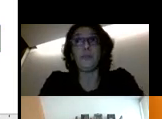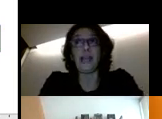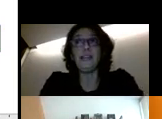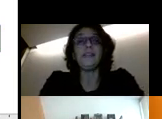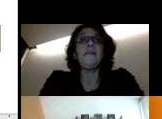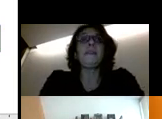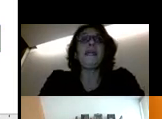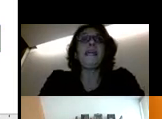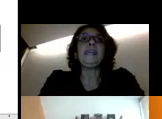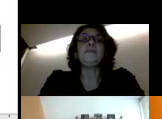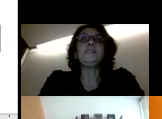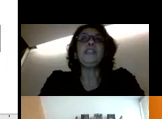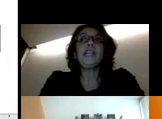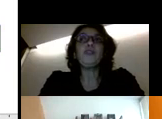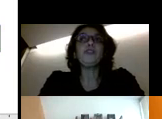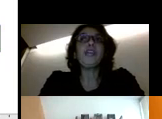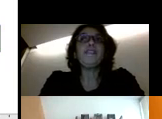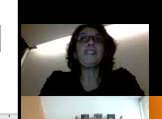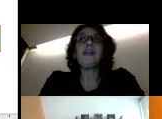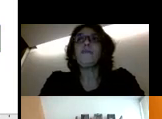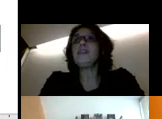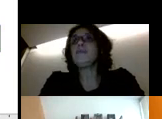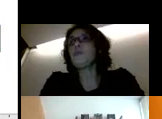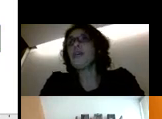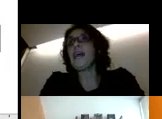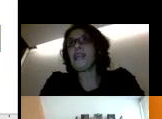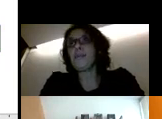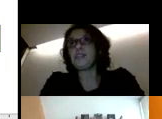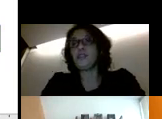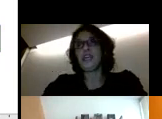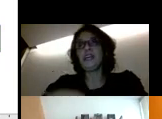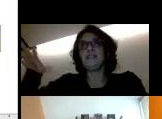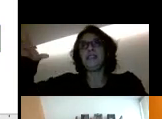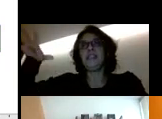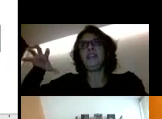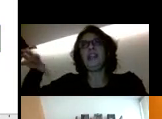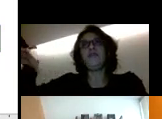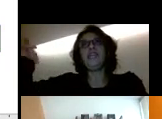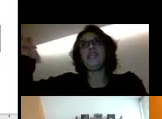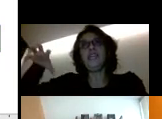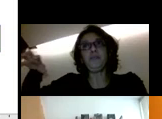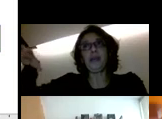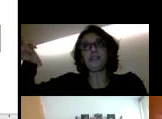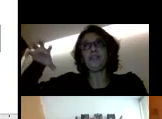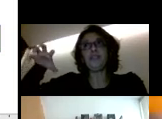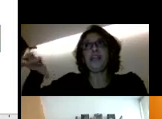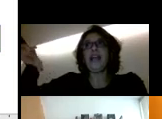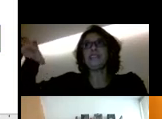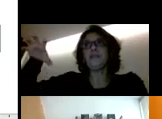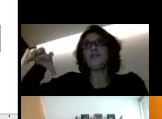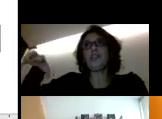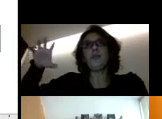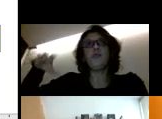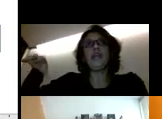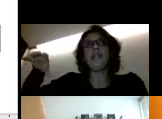a comprar, sino que el movimiento de cabeza también busca a la persona y la ubica en el espacio, a